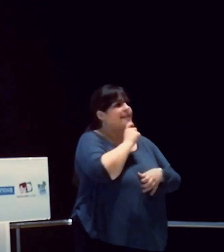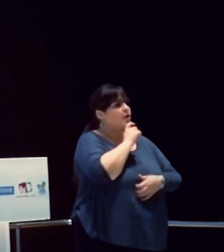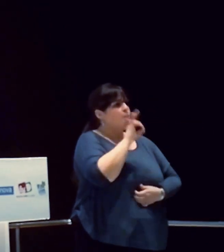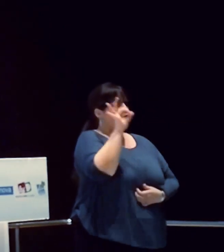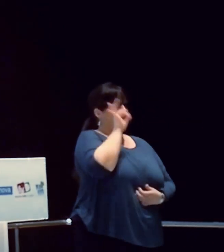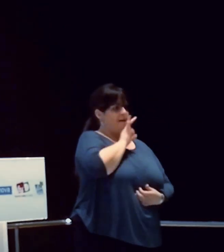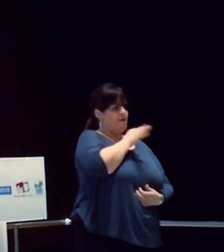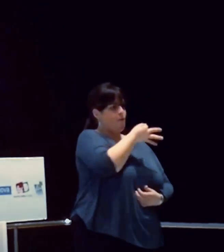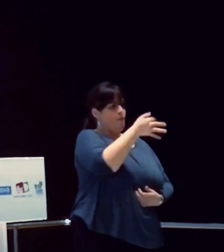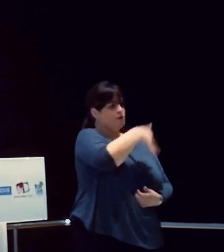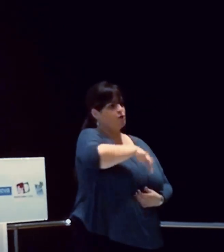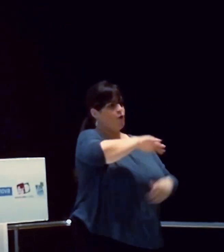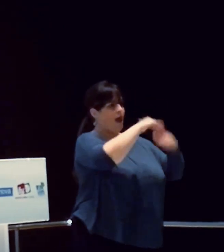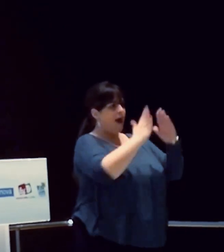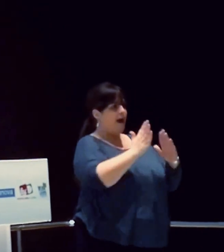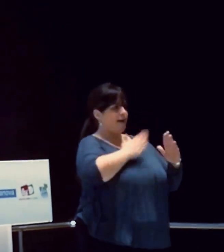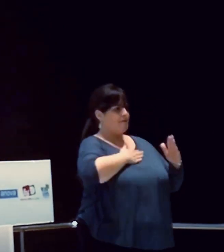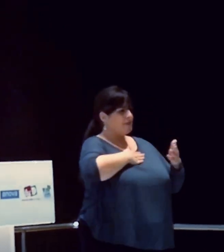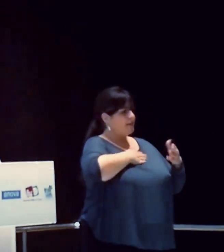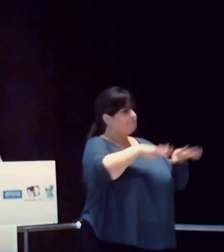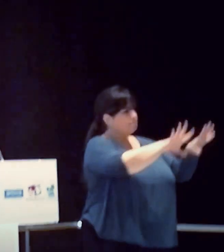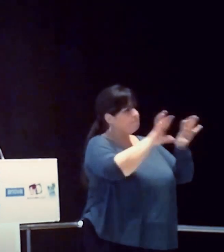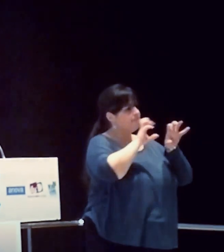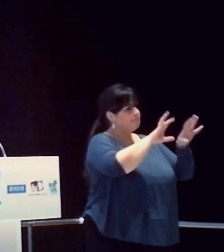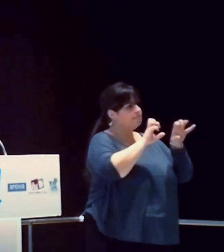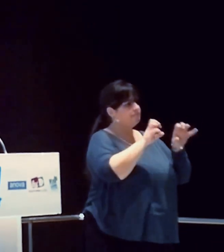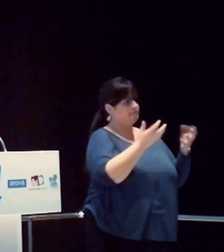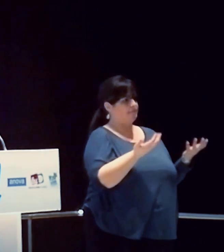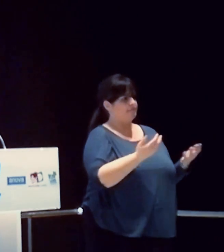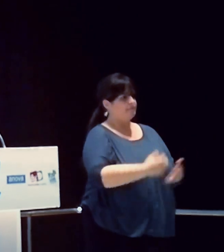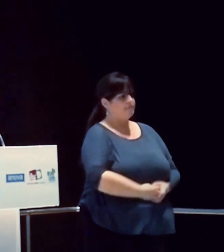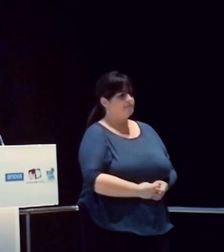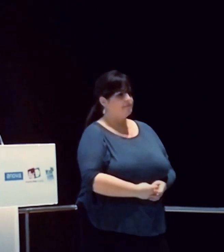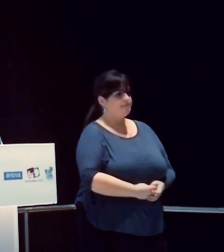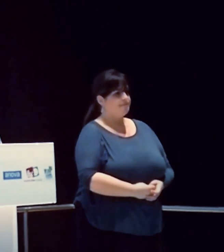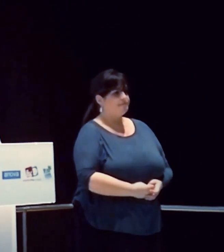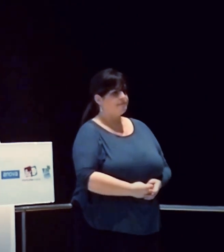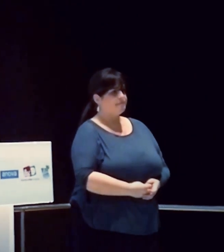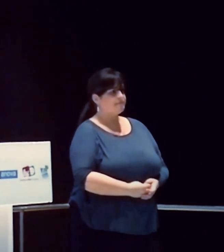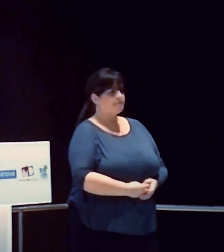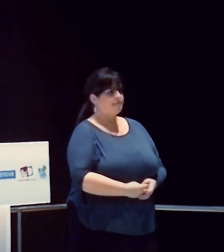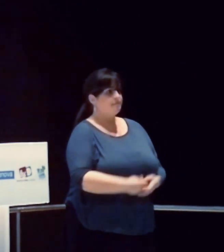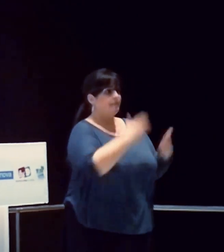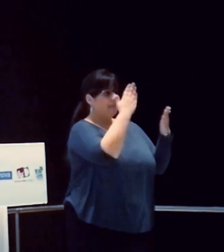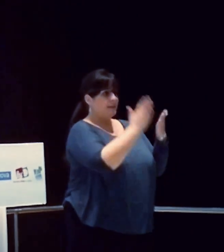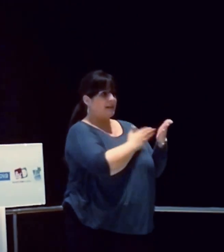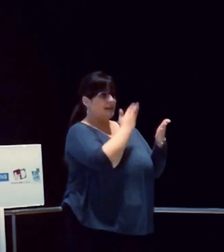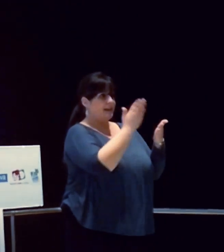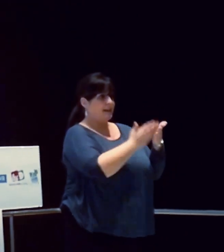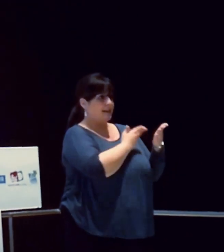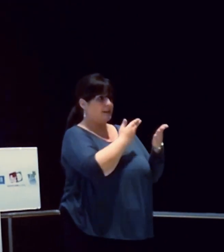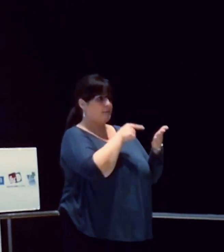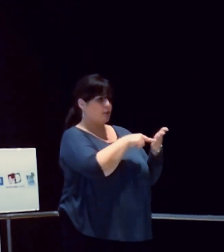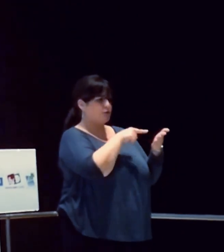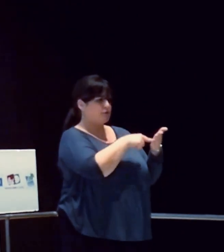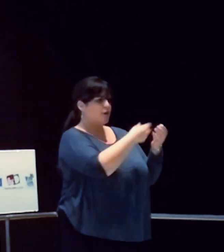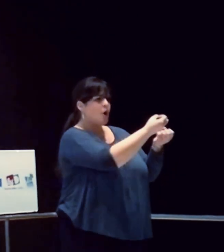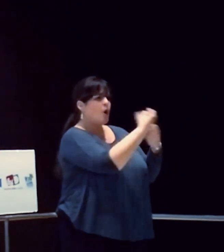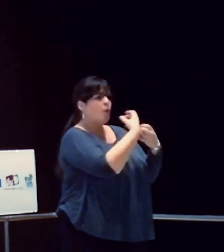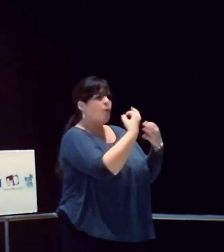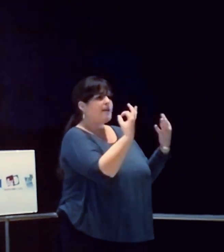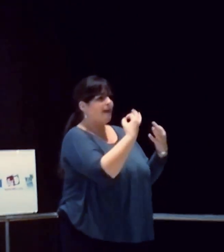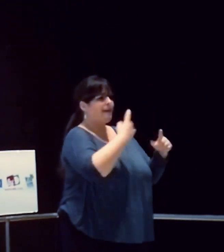e en español con ese mestre en libros, que relataban la historia de la Grecia